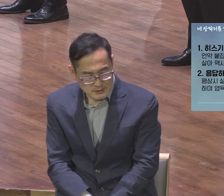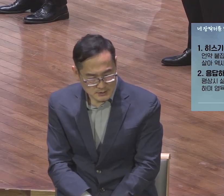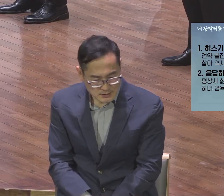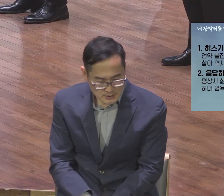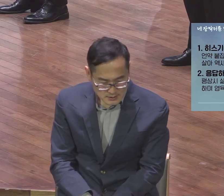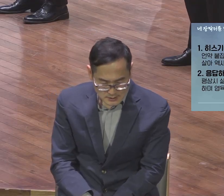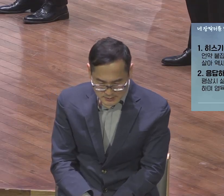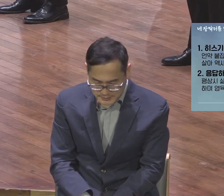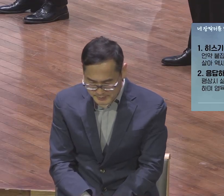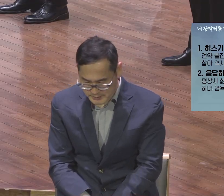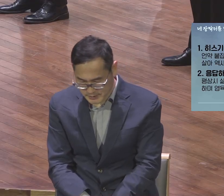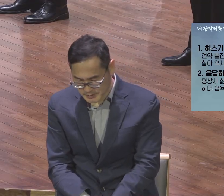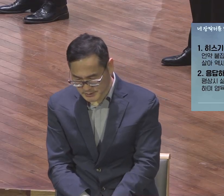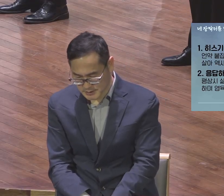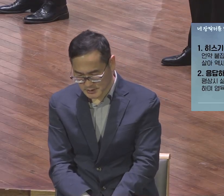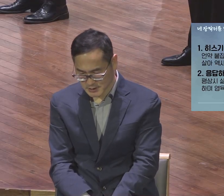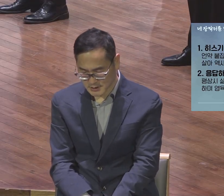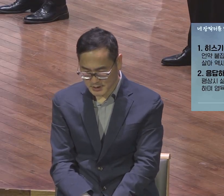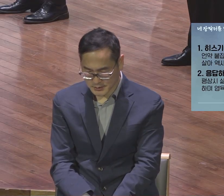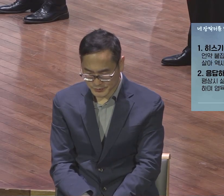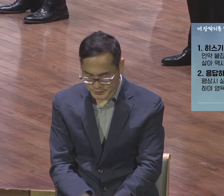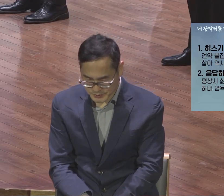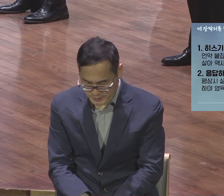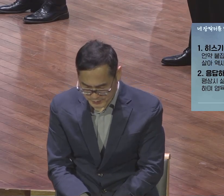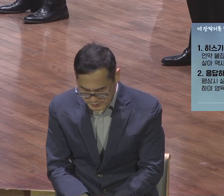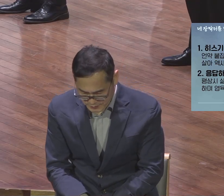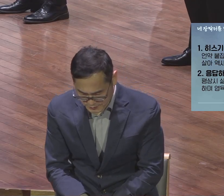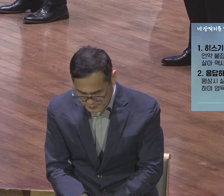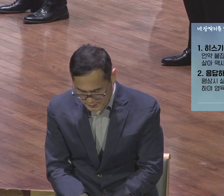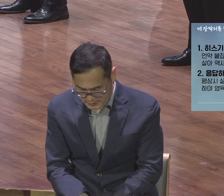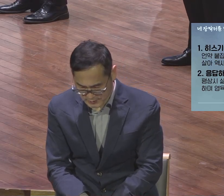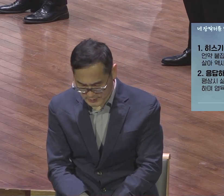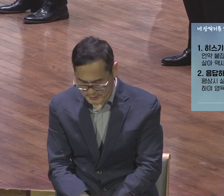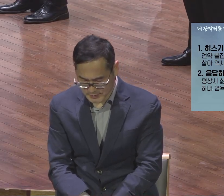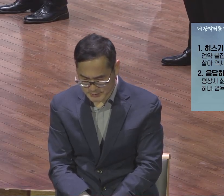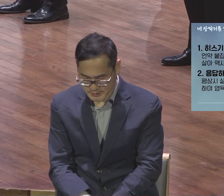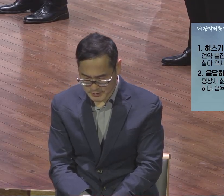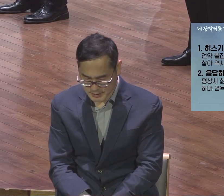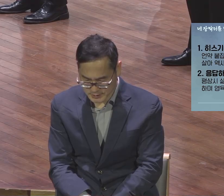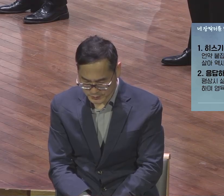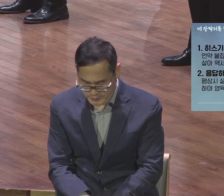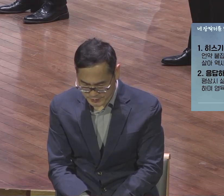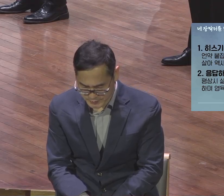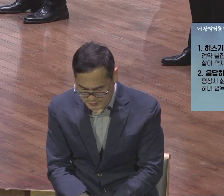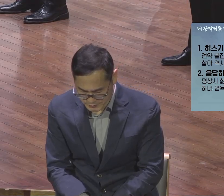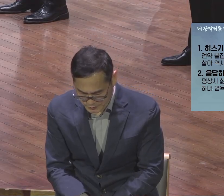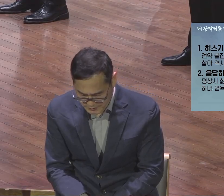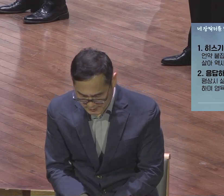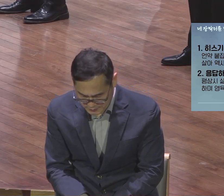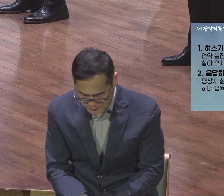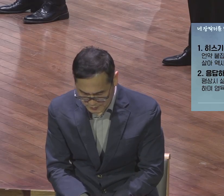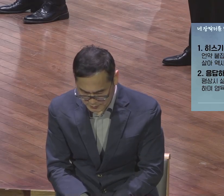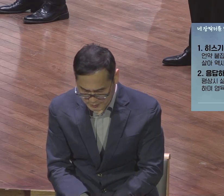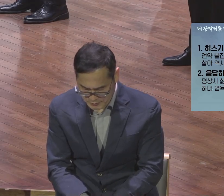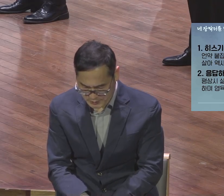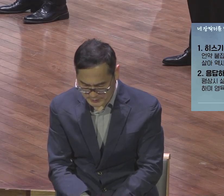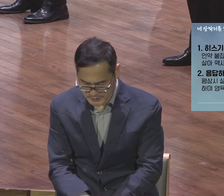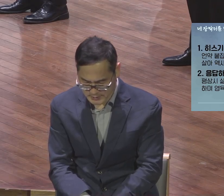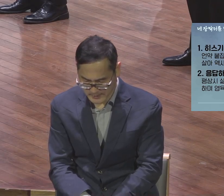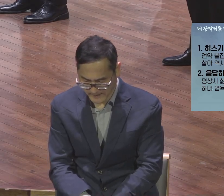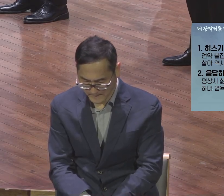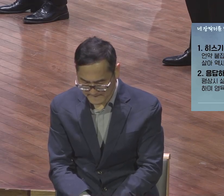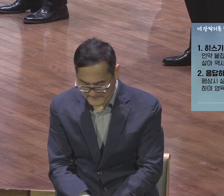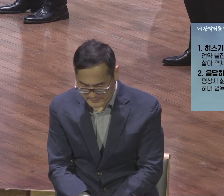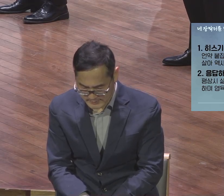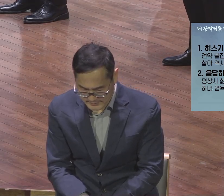살아계신 우리 아버지 하나님이여, 오늘 밤에 우리 형제 모든 성도들이 히스기야의 무릎 꿇는 기도를 배워가야